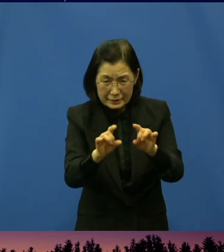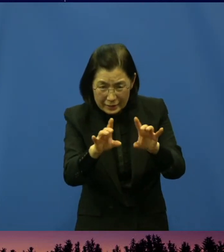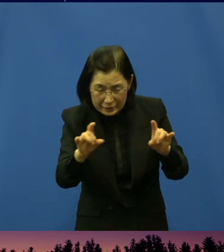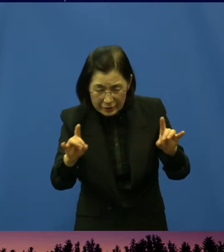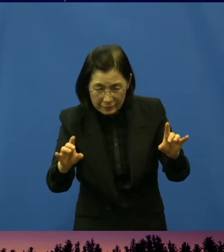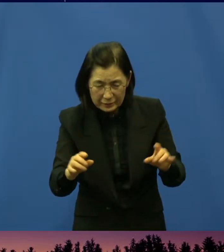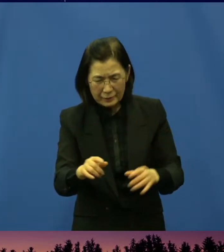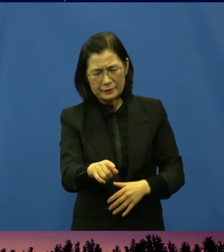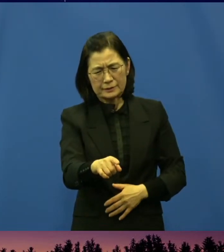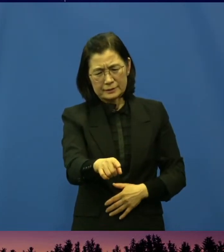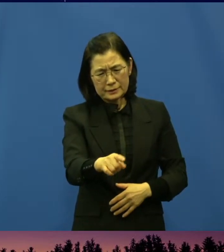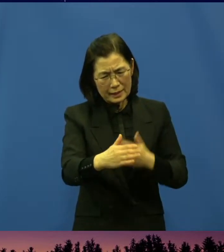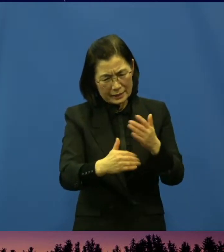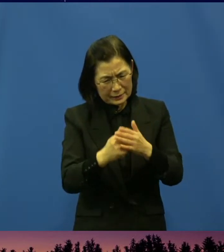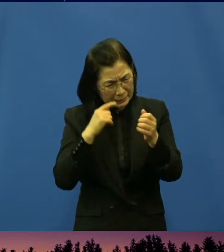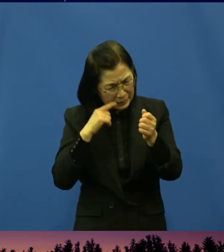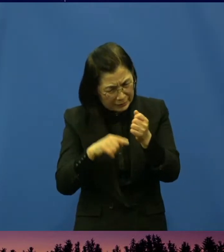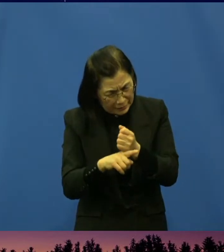의미 없음.